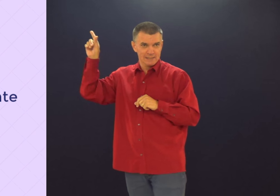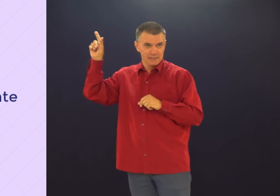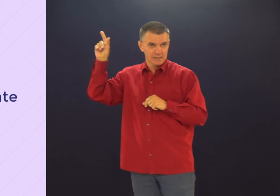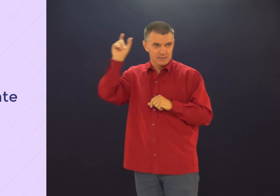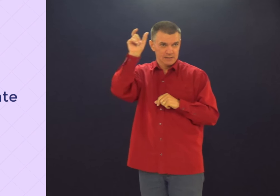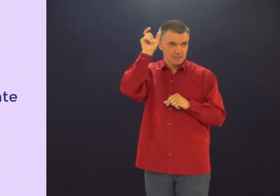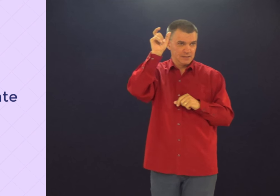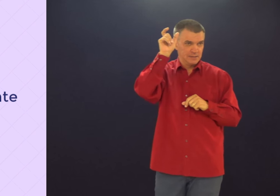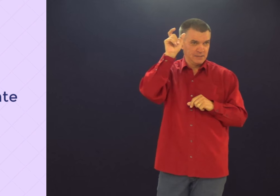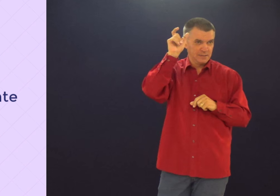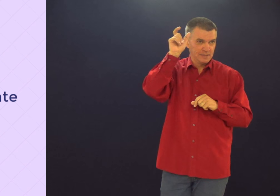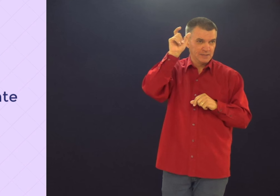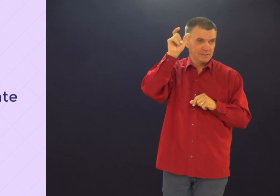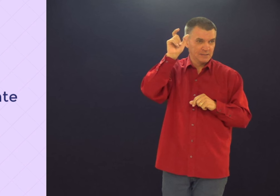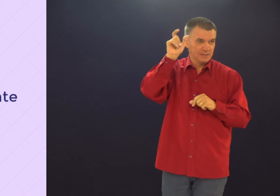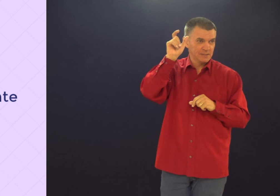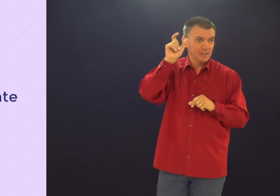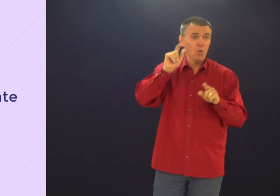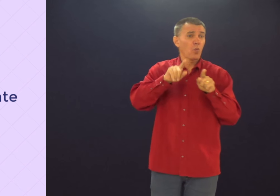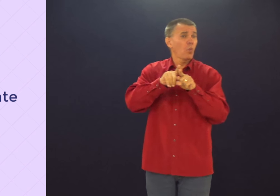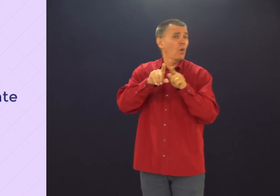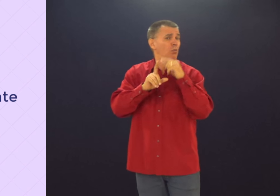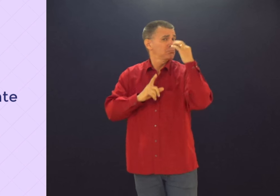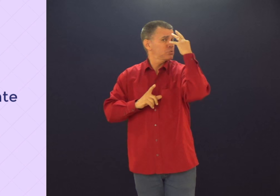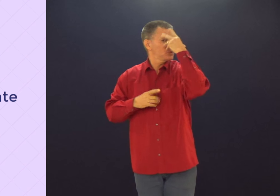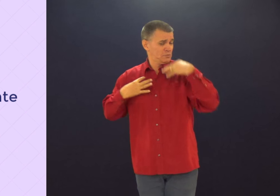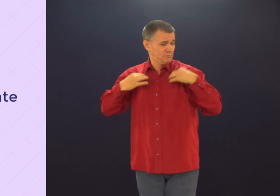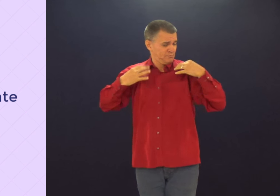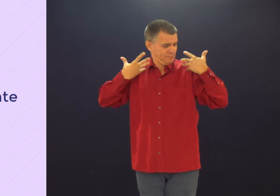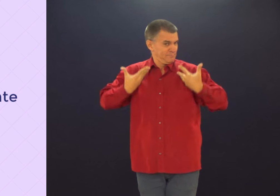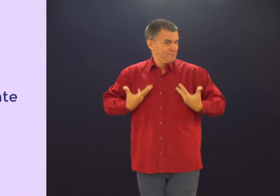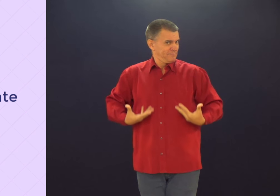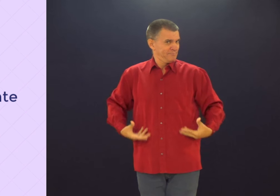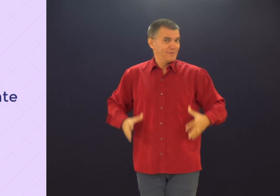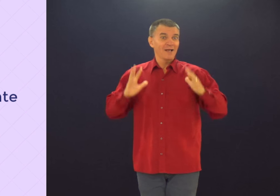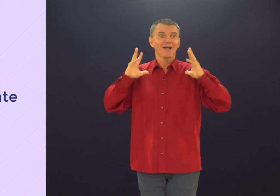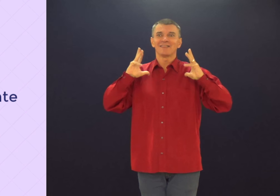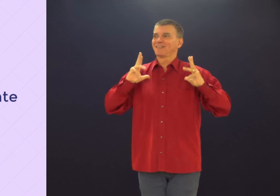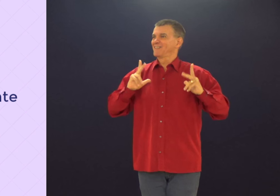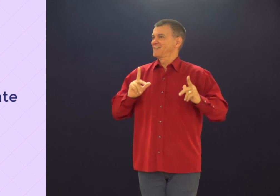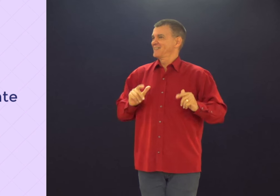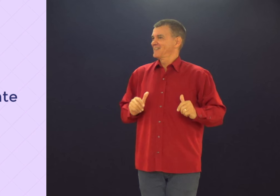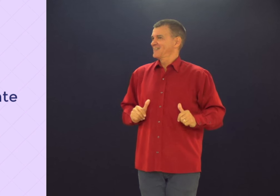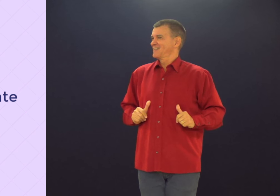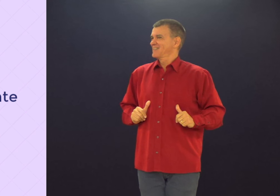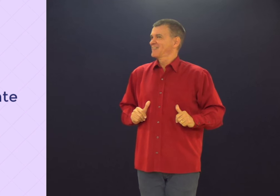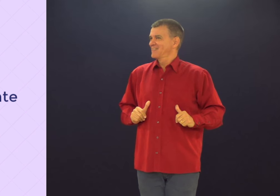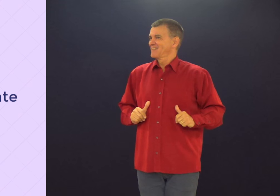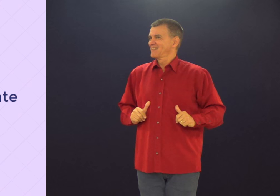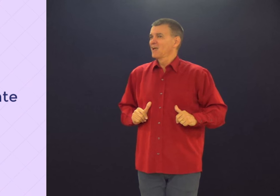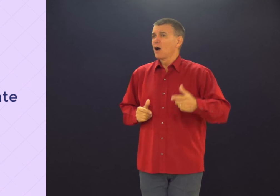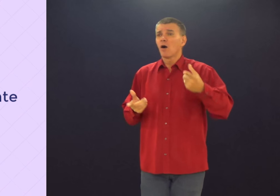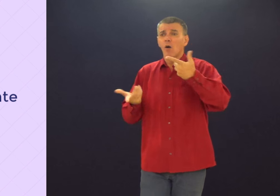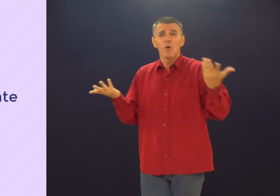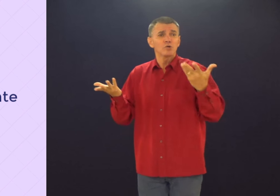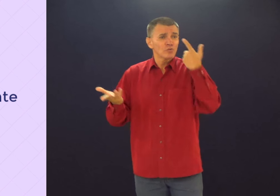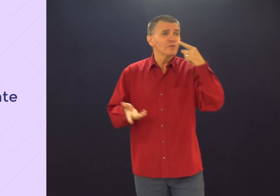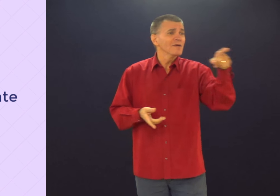Conhece a palavra? A palavra ali em cima? Elegante. Uma pessoa bem vestida.